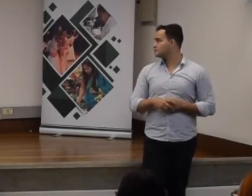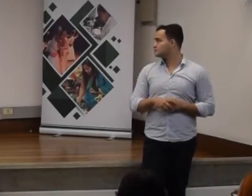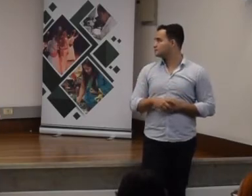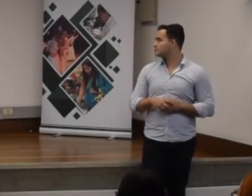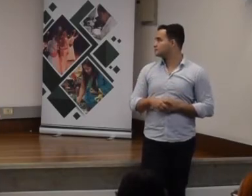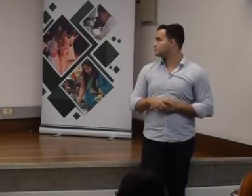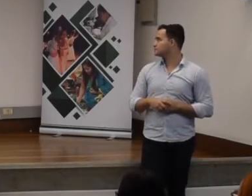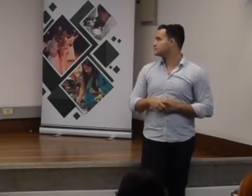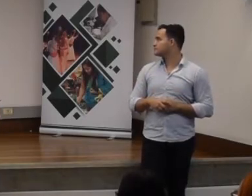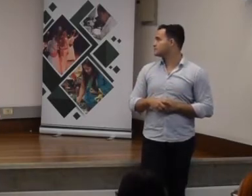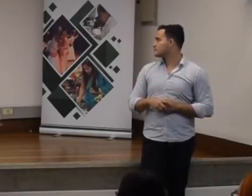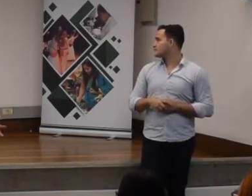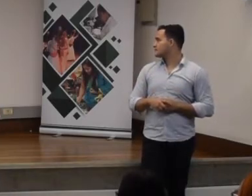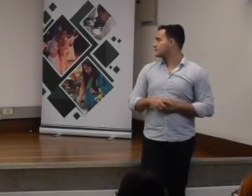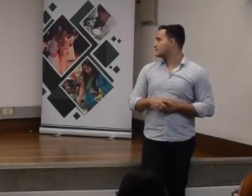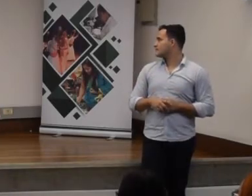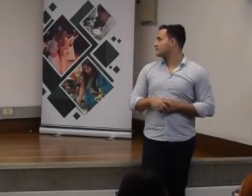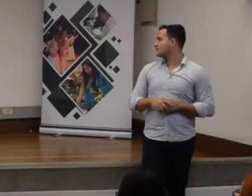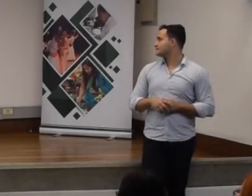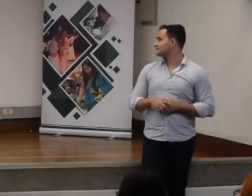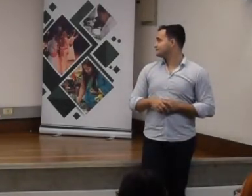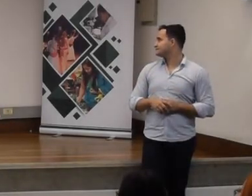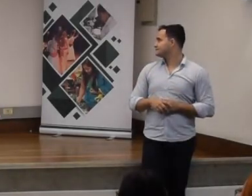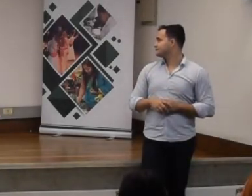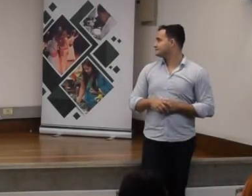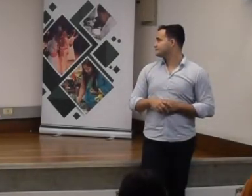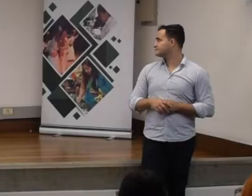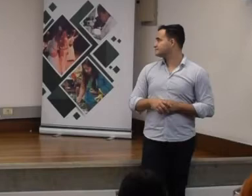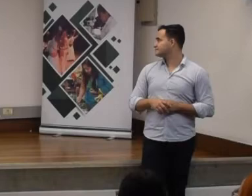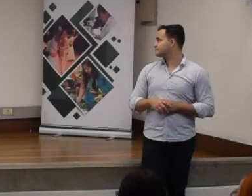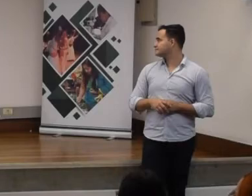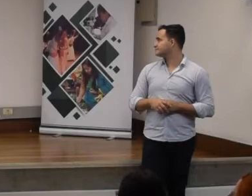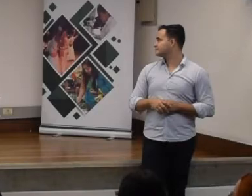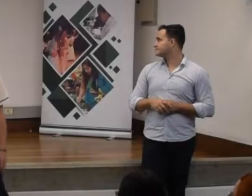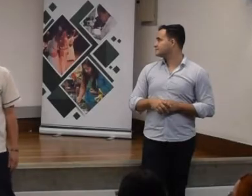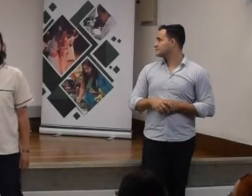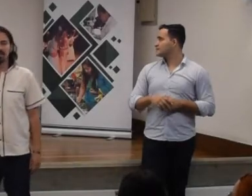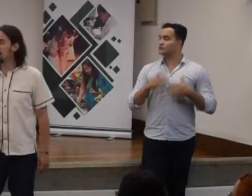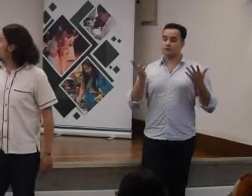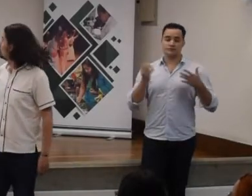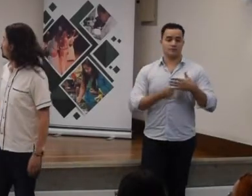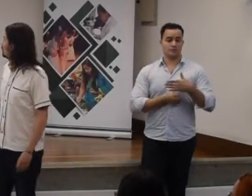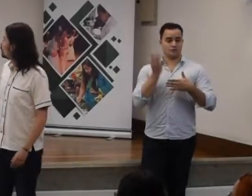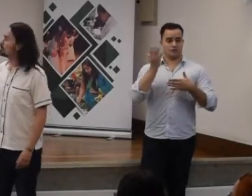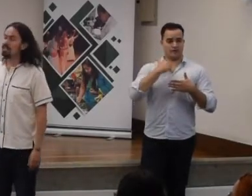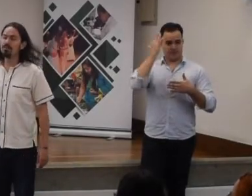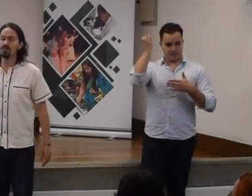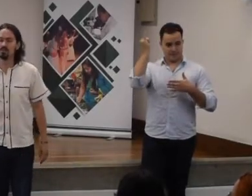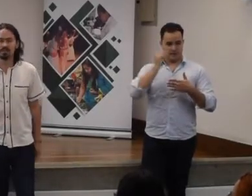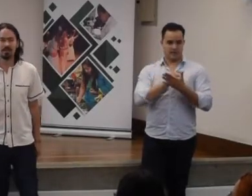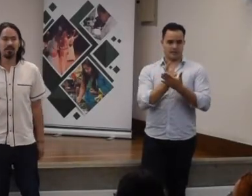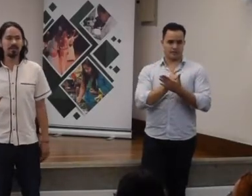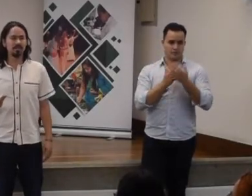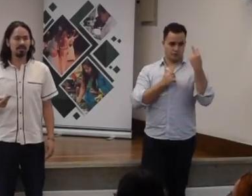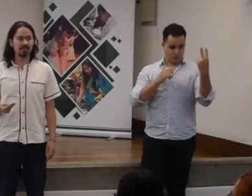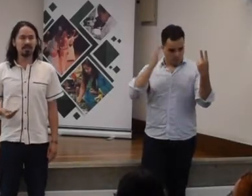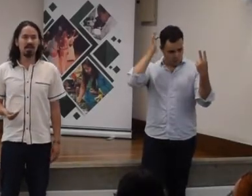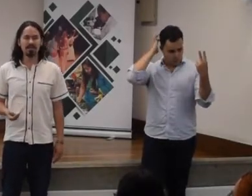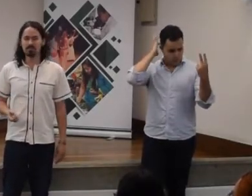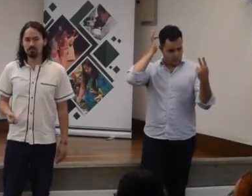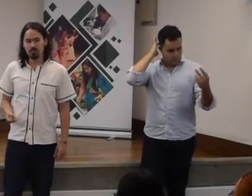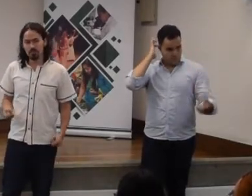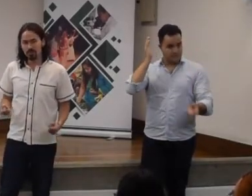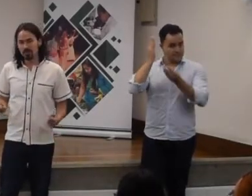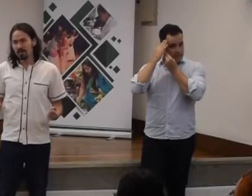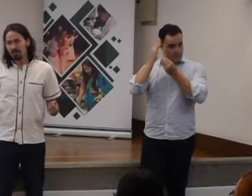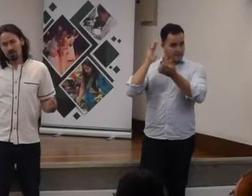digamos, los hijos o las hijas, que son esta producción académica del año pasado, 2 libros en saberes